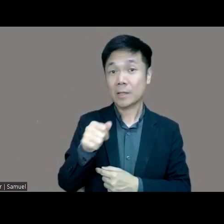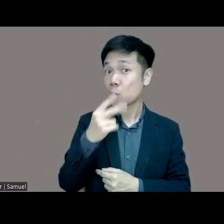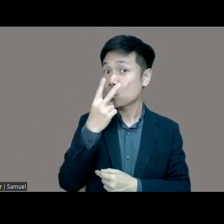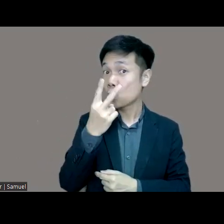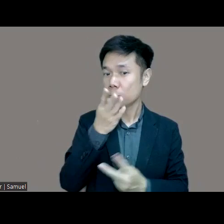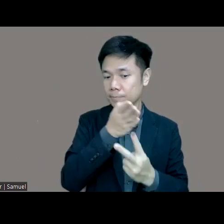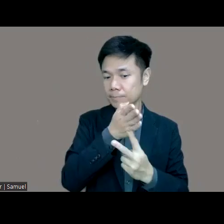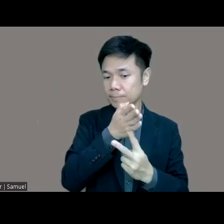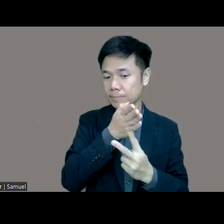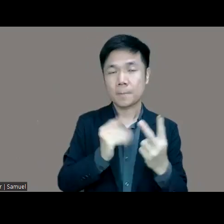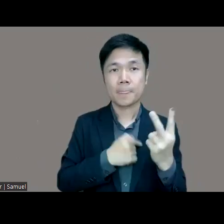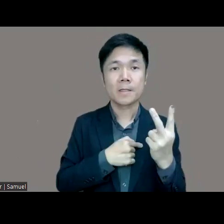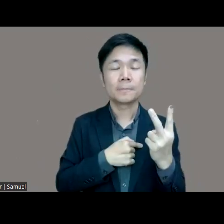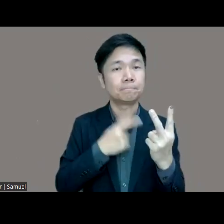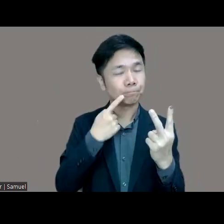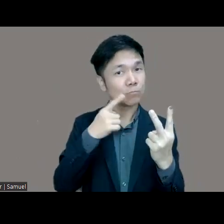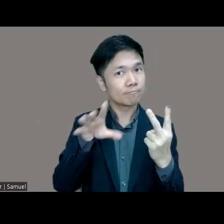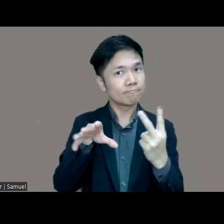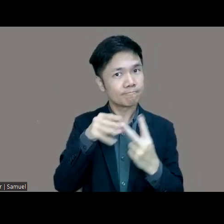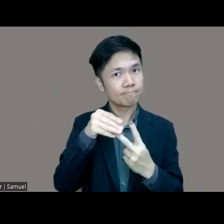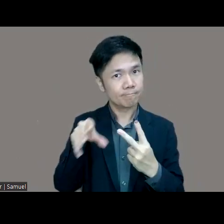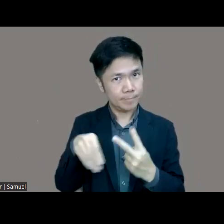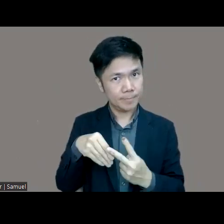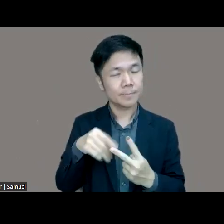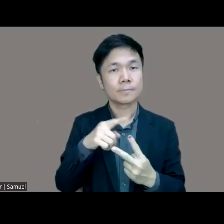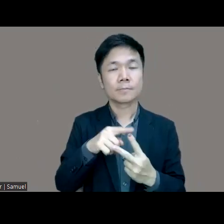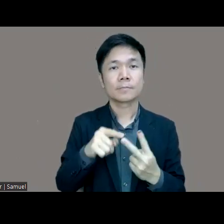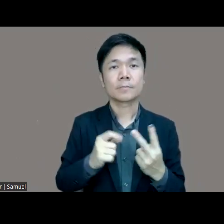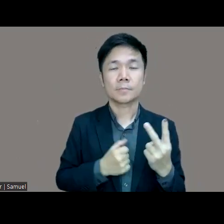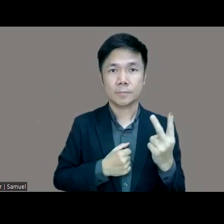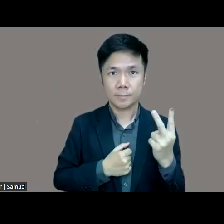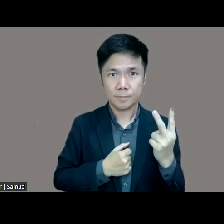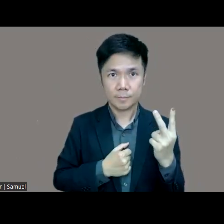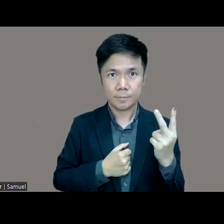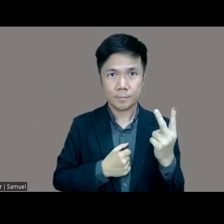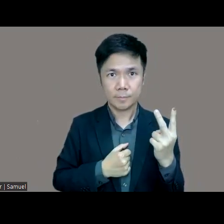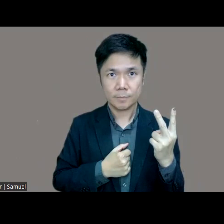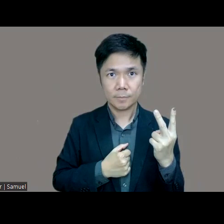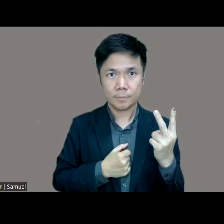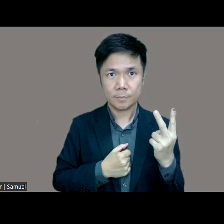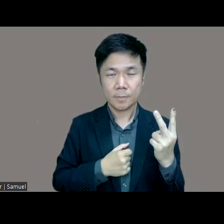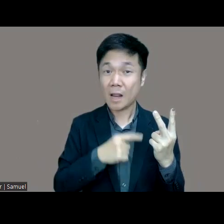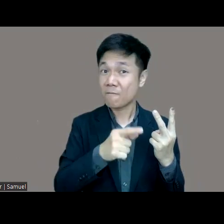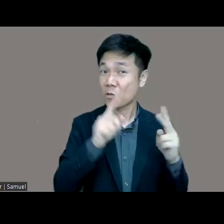J'ai deux domaines principaux sur lesquels je veux faire un commentaire.